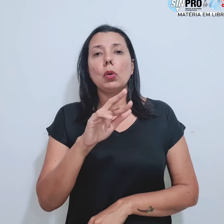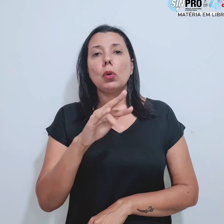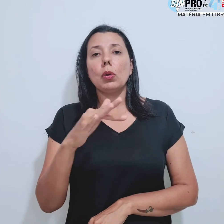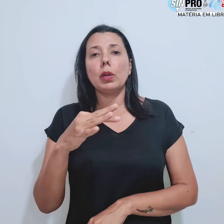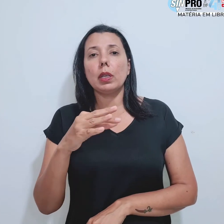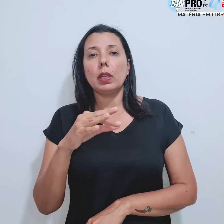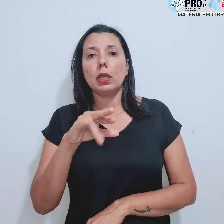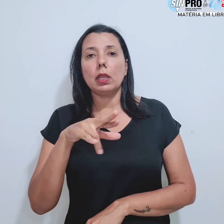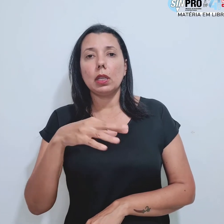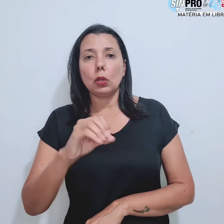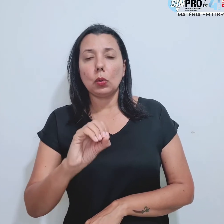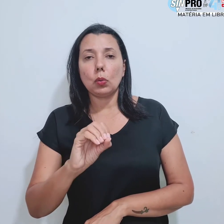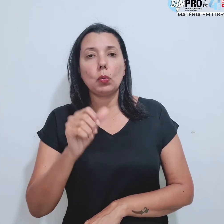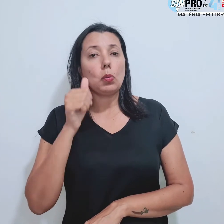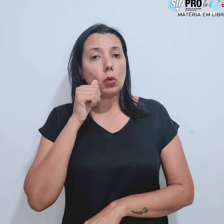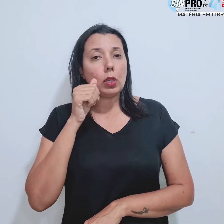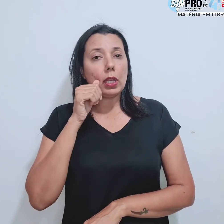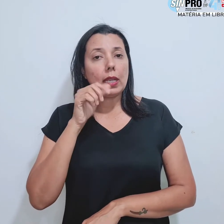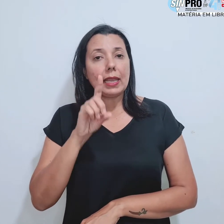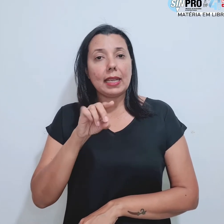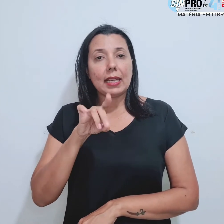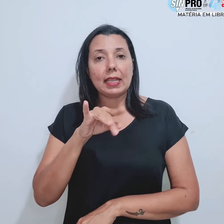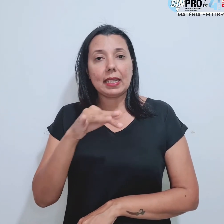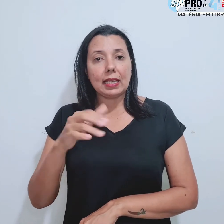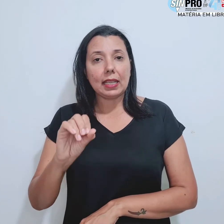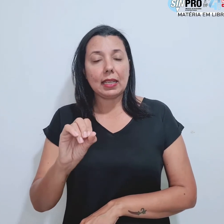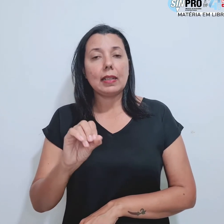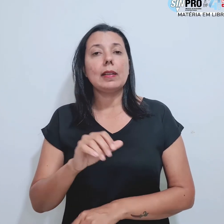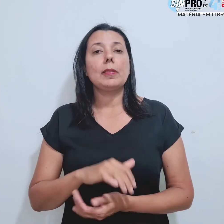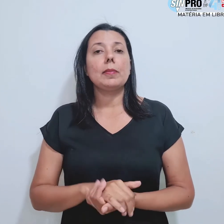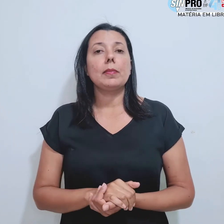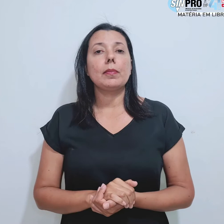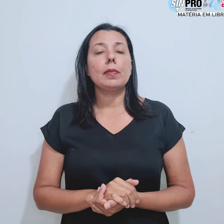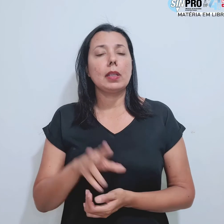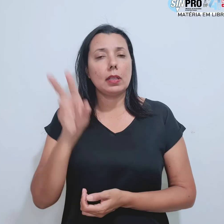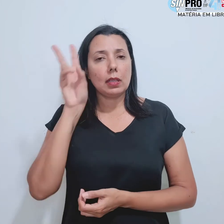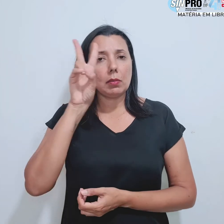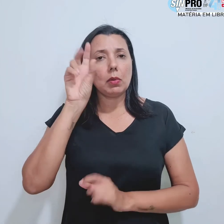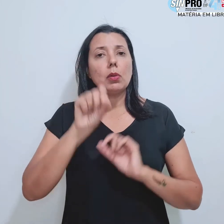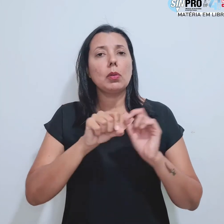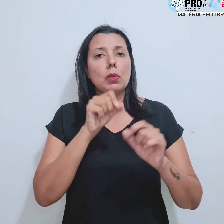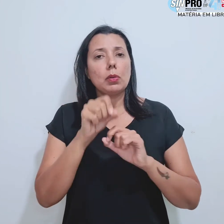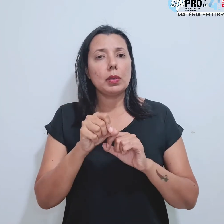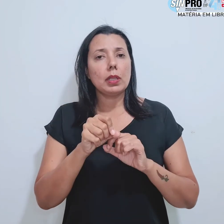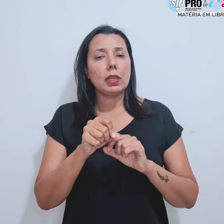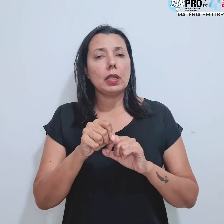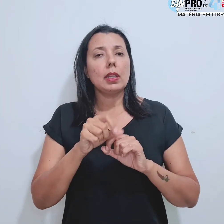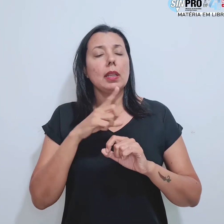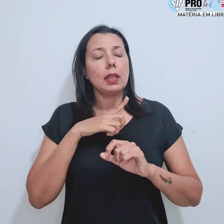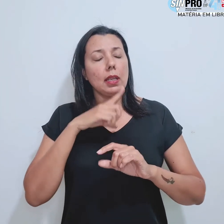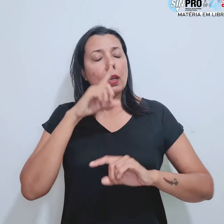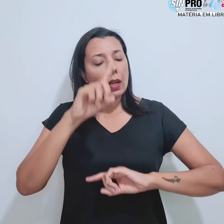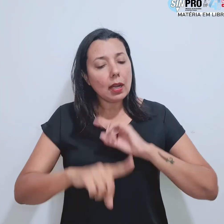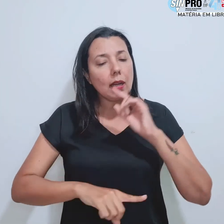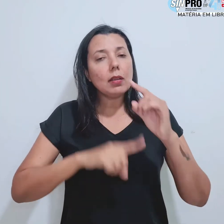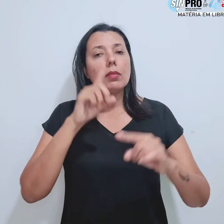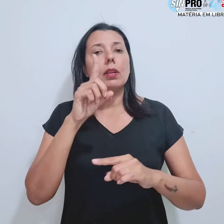otorrinolaringologista Daniele Torres, do Rio de Janeiro, destacou haver avanços